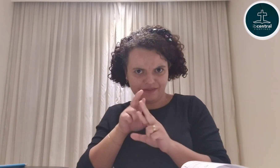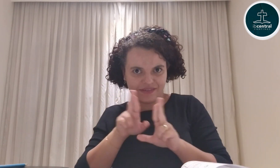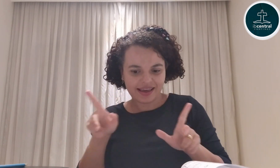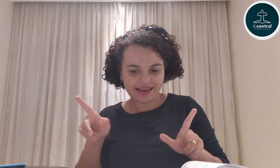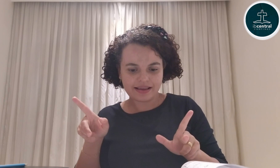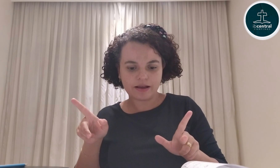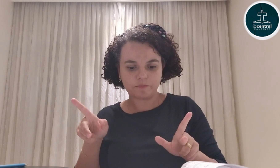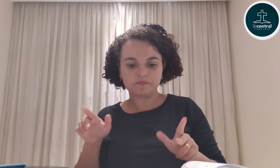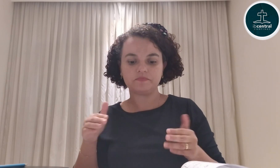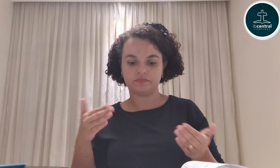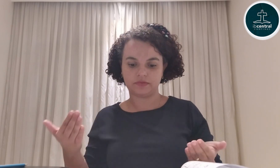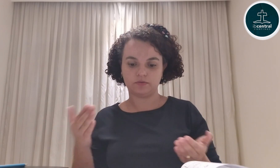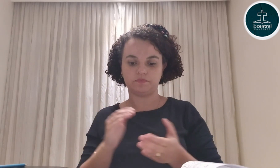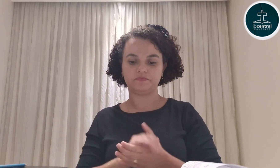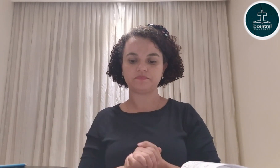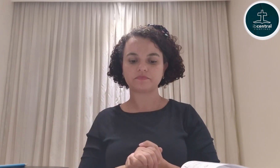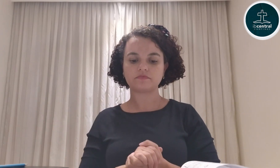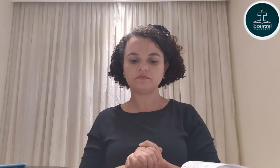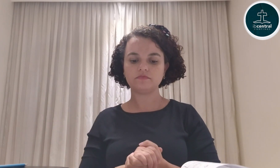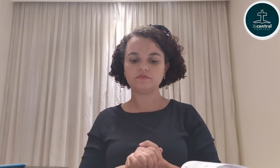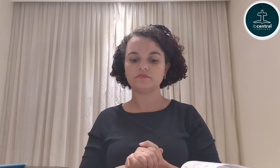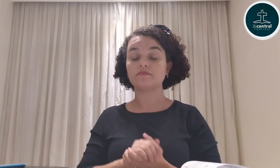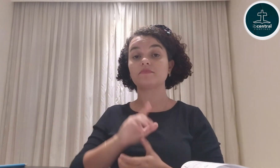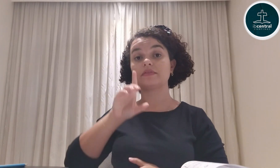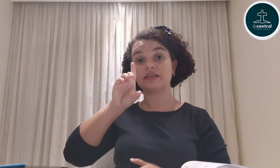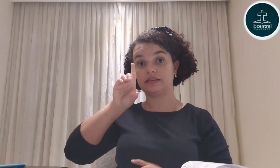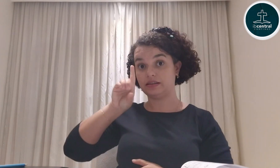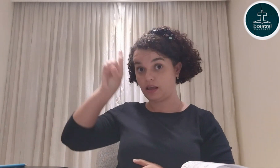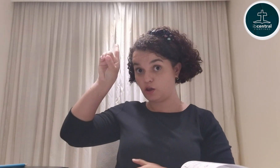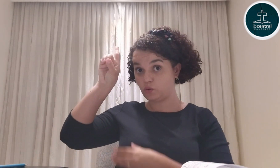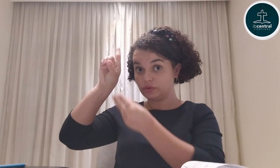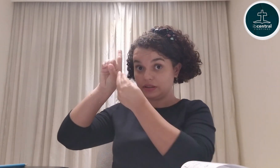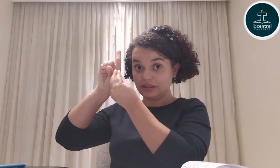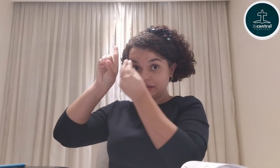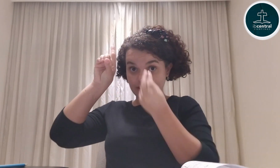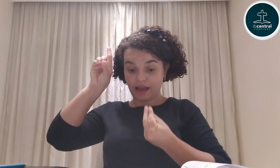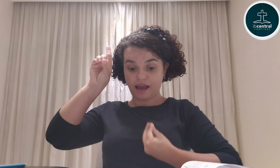correto. Eu não entendo, mas eu aceito.